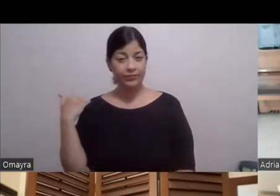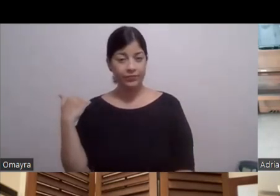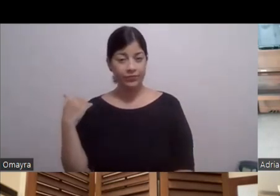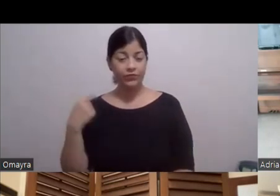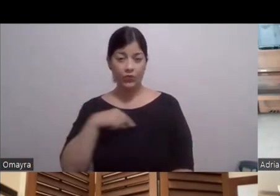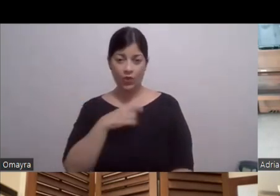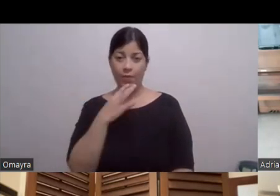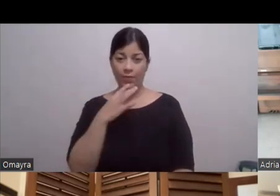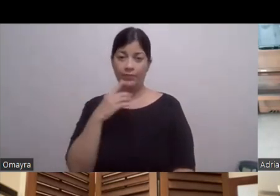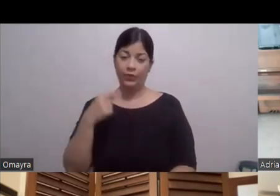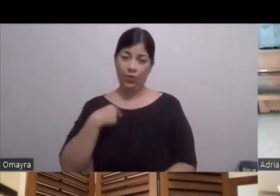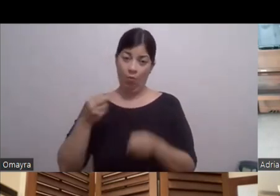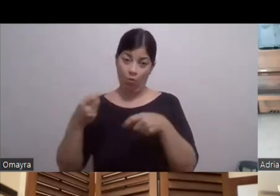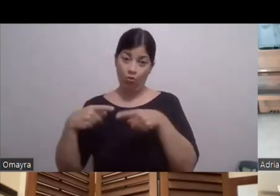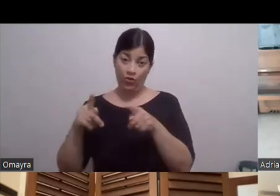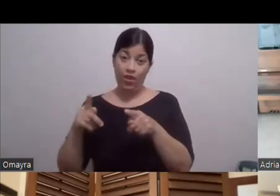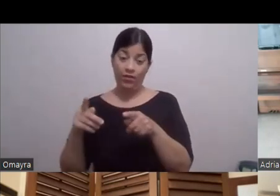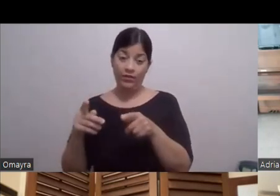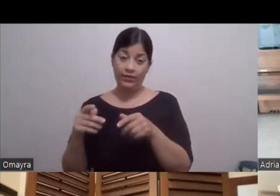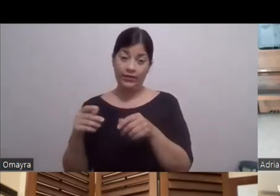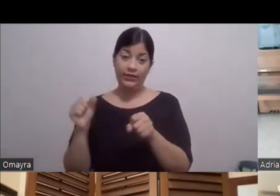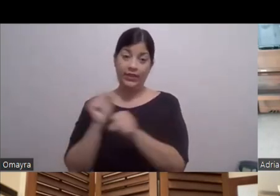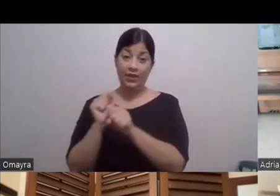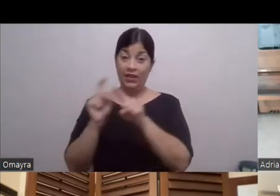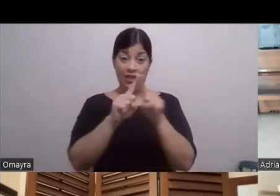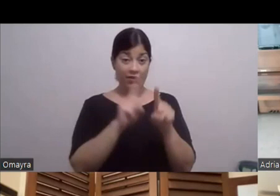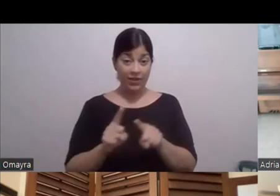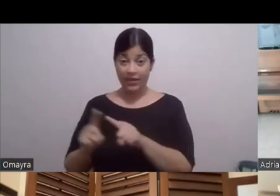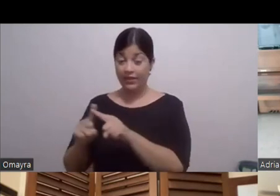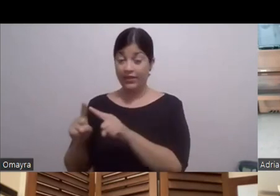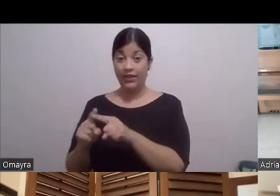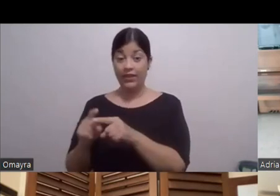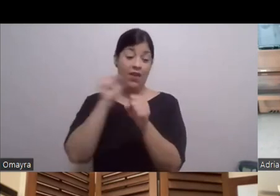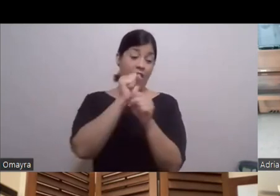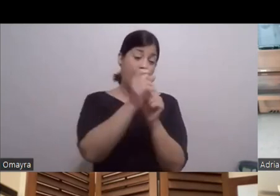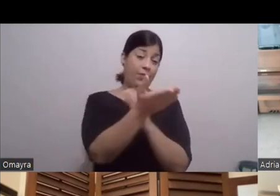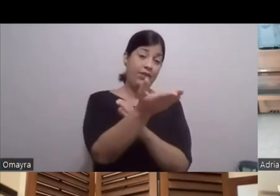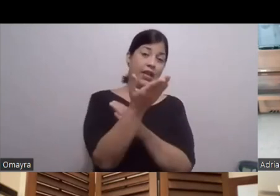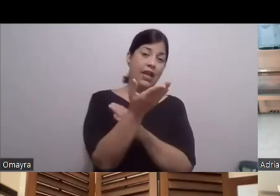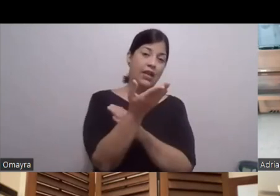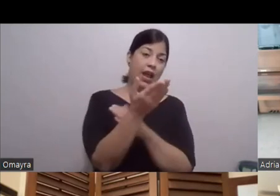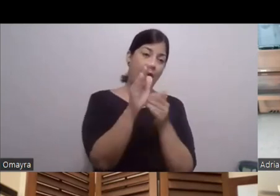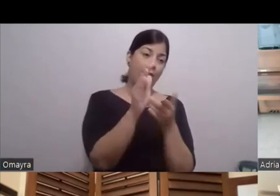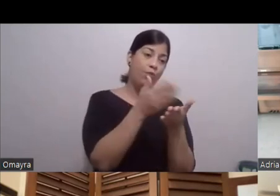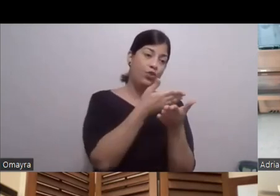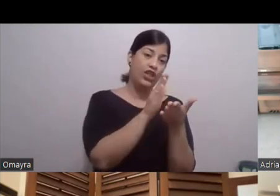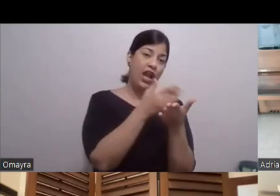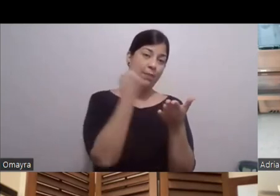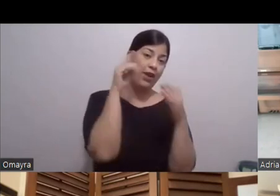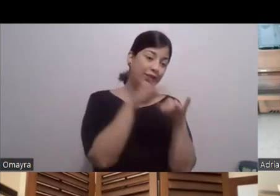tuve la oportunidad Y la dicha De estar en varias producciones Trabajamos por la mañana Un musical infantil Por la noche Estábamos ensayando